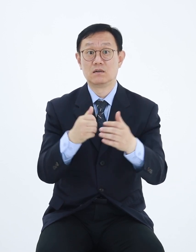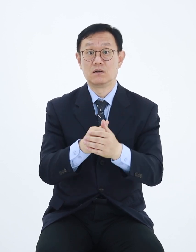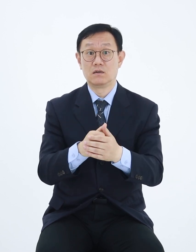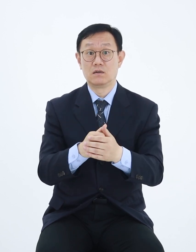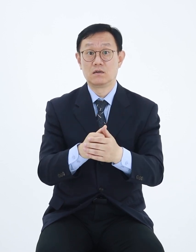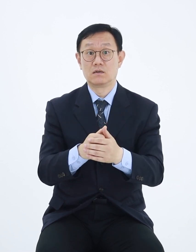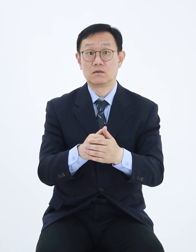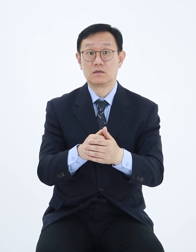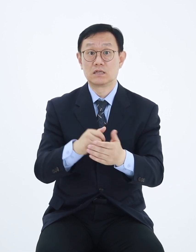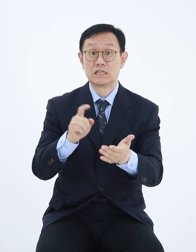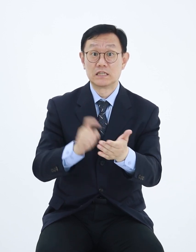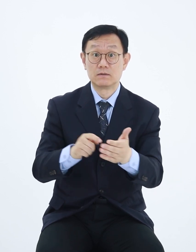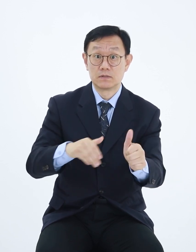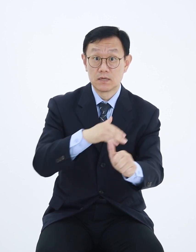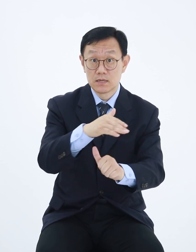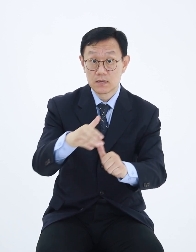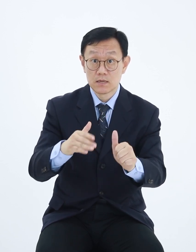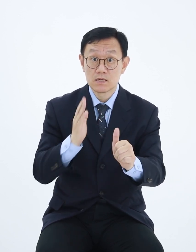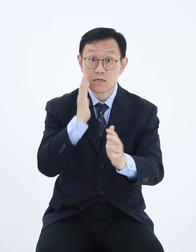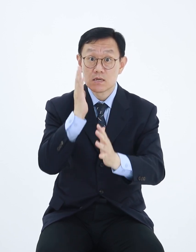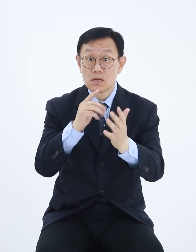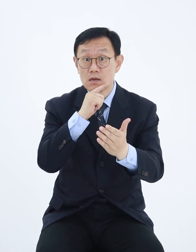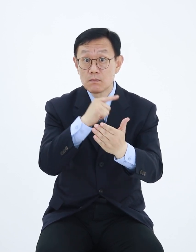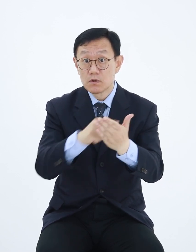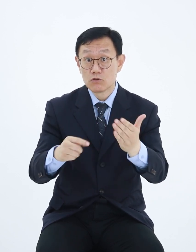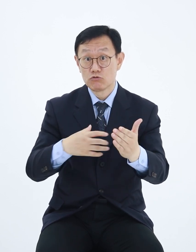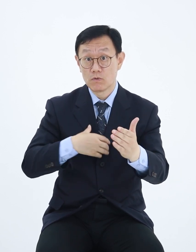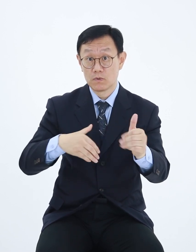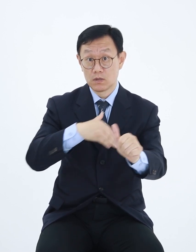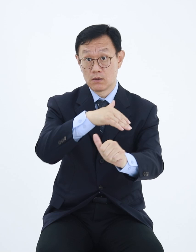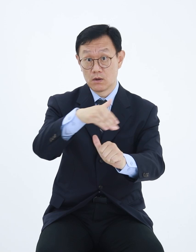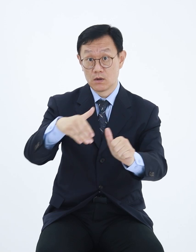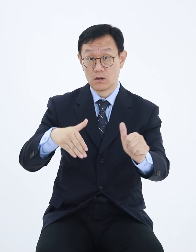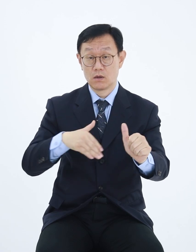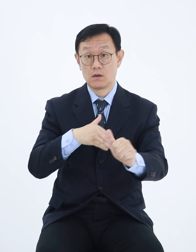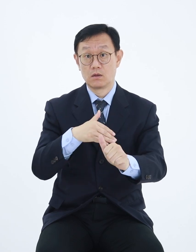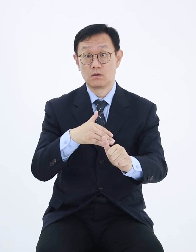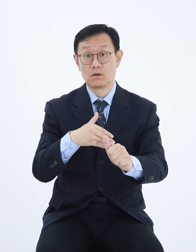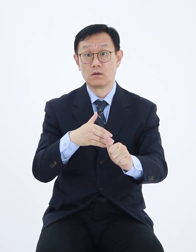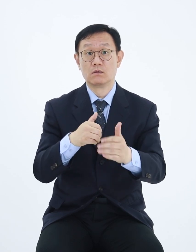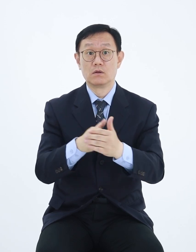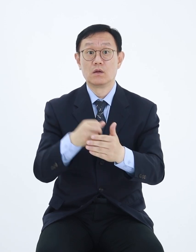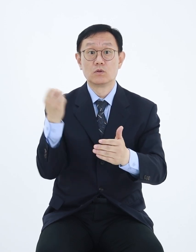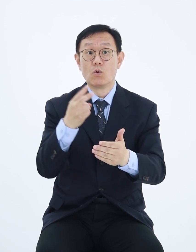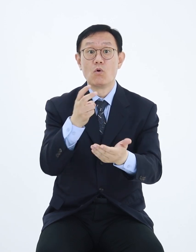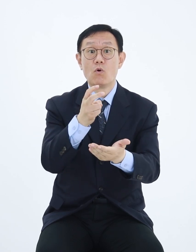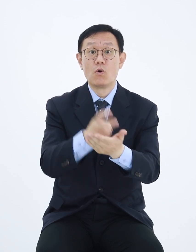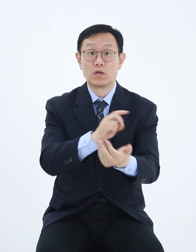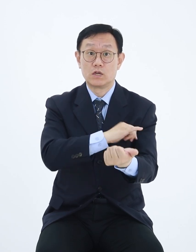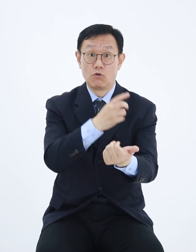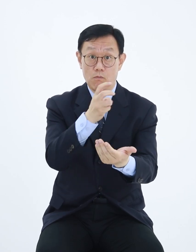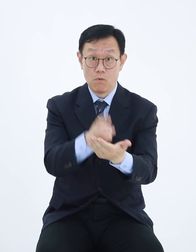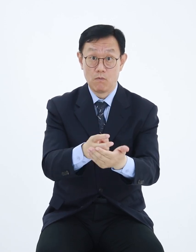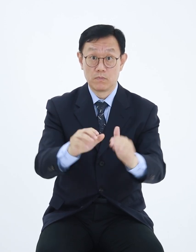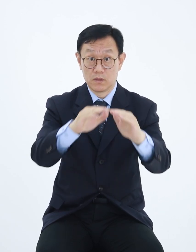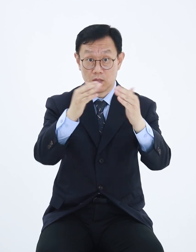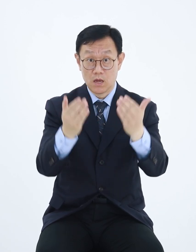및 자연재해의 발생과 같은 위험 상황에서 국제인도법 및 국제인권법을 포함한 국제법적 의무에